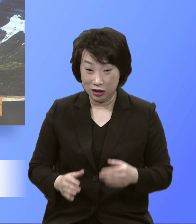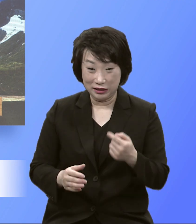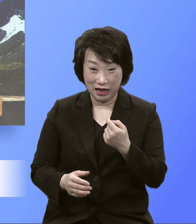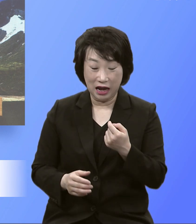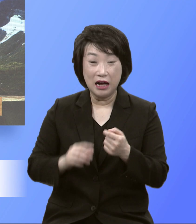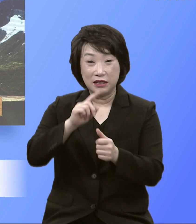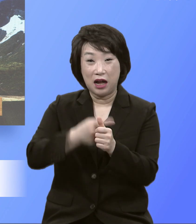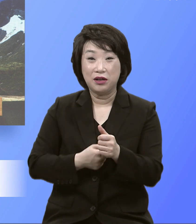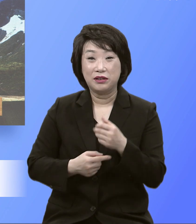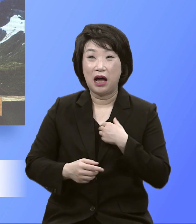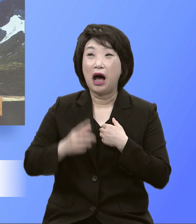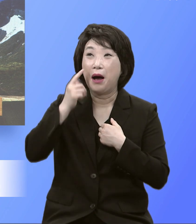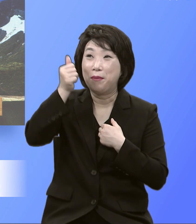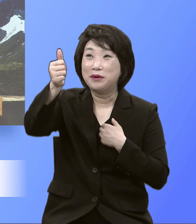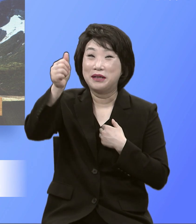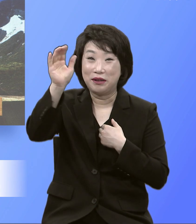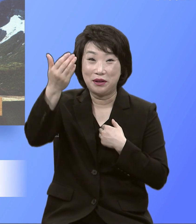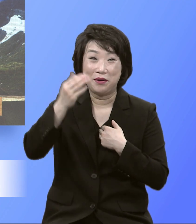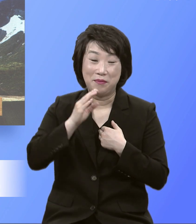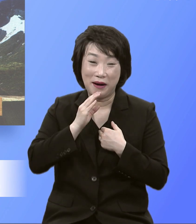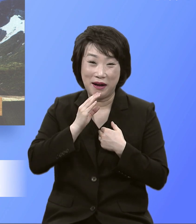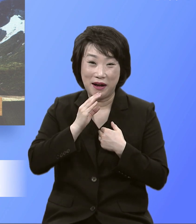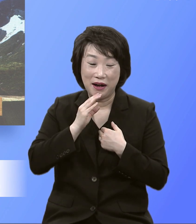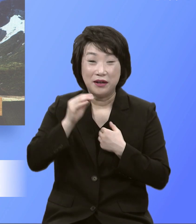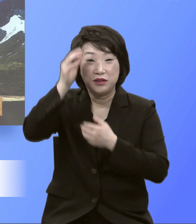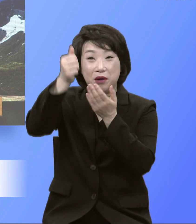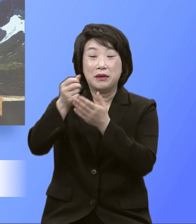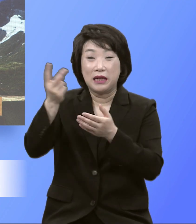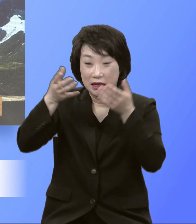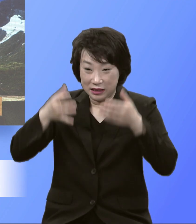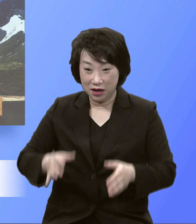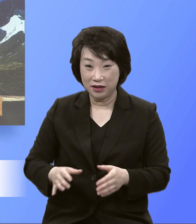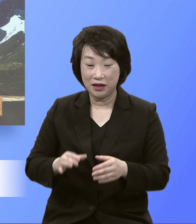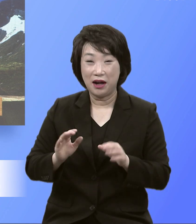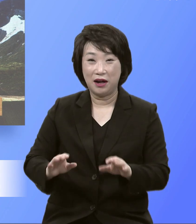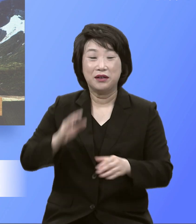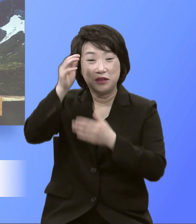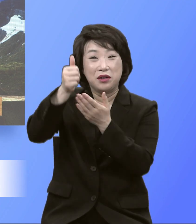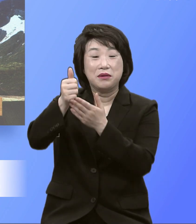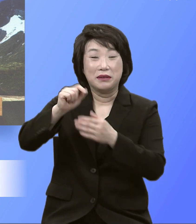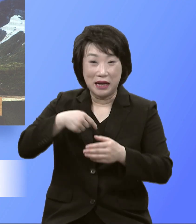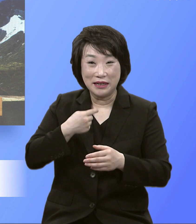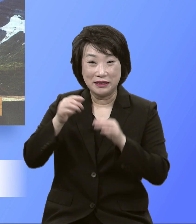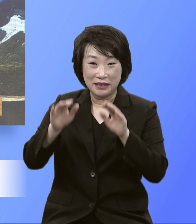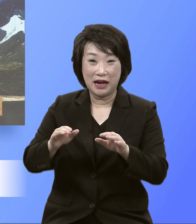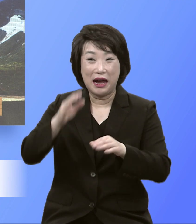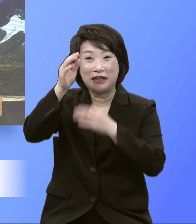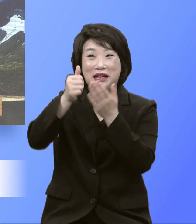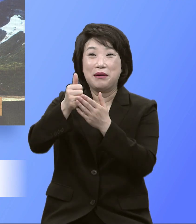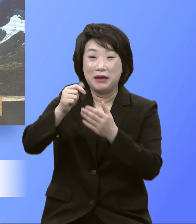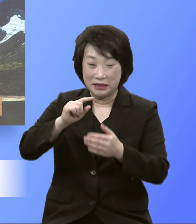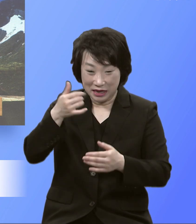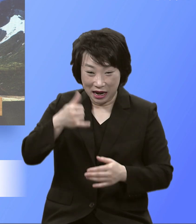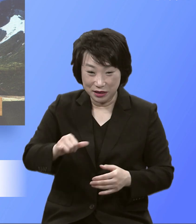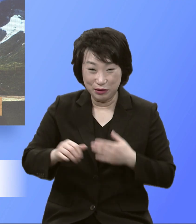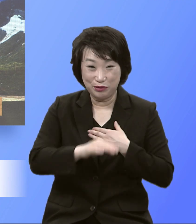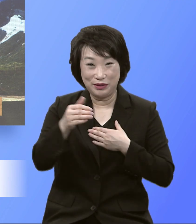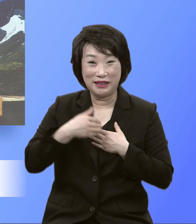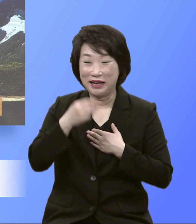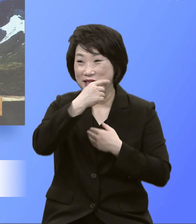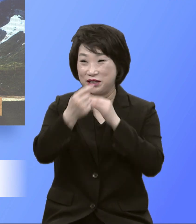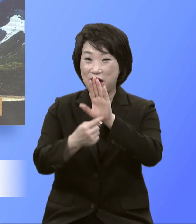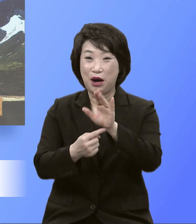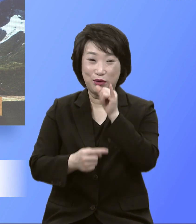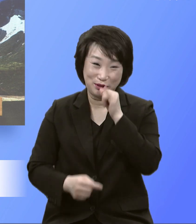때문에 당연히 나는 우리 아버지요, 성령이 거듭났기 때문에 성령 자신이 하나님의 자녀인 것을